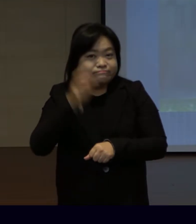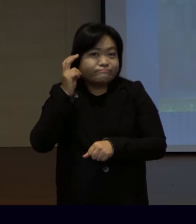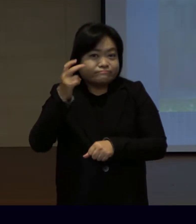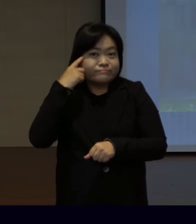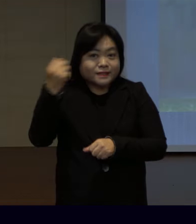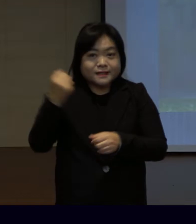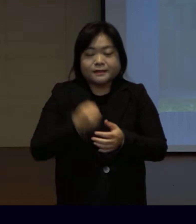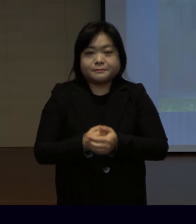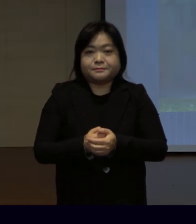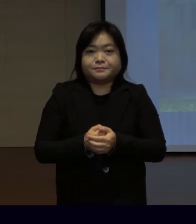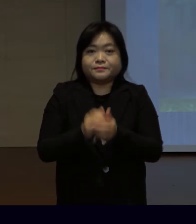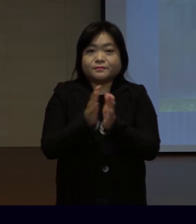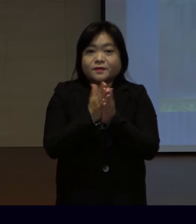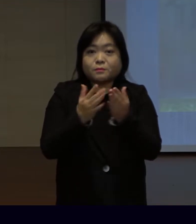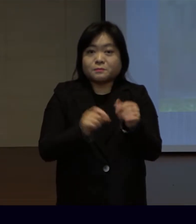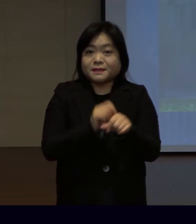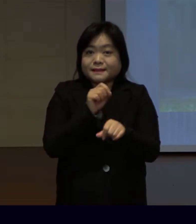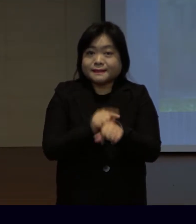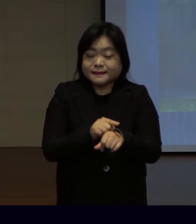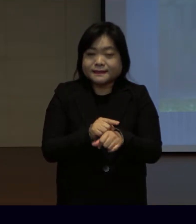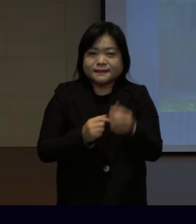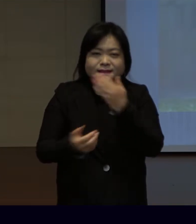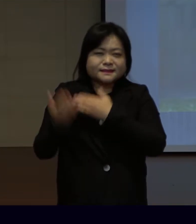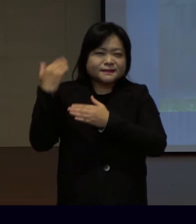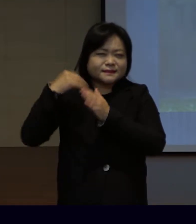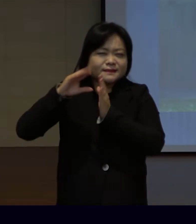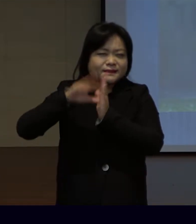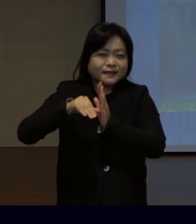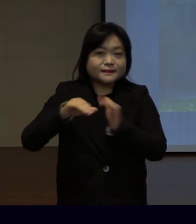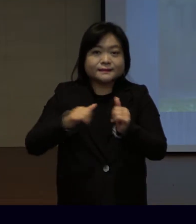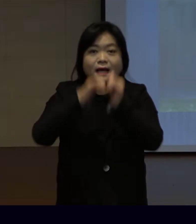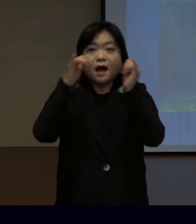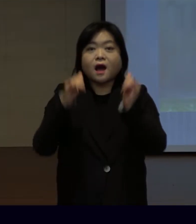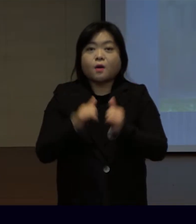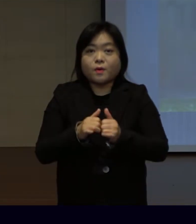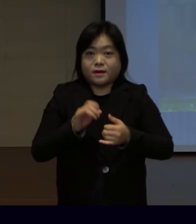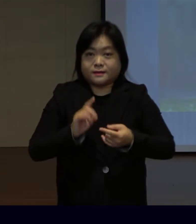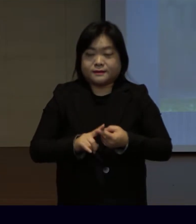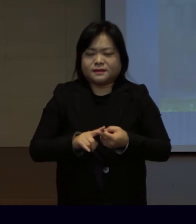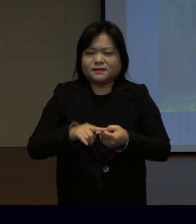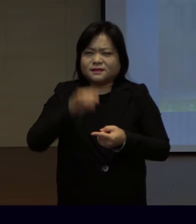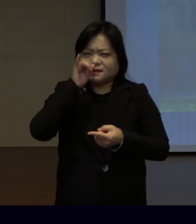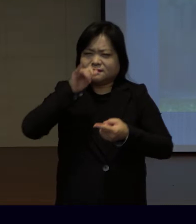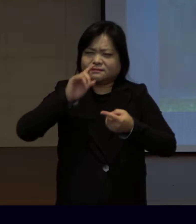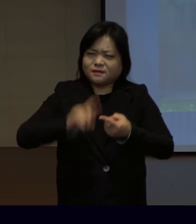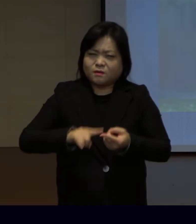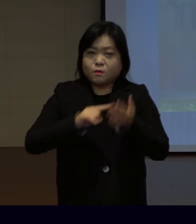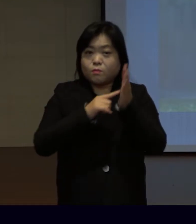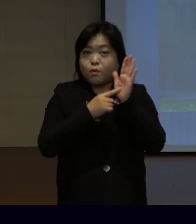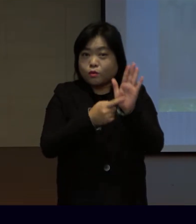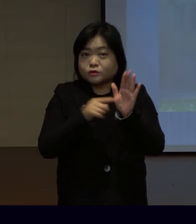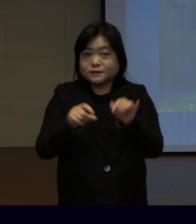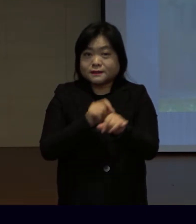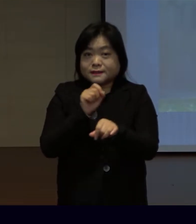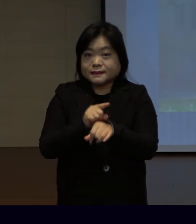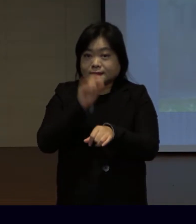특징은 그 당시 사회를 그야말로 있는 그대로 보여준다는 데 있습니다.